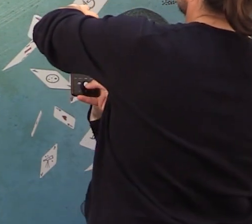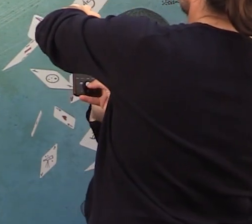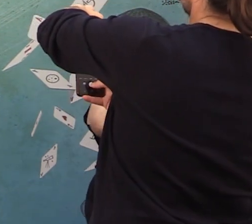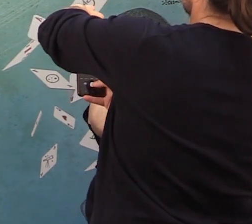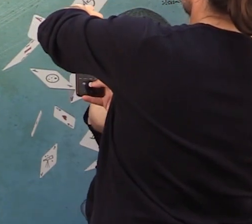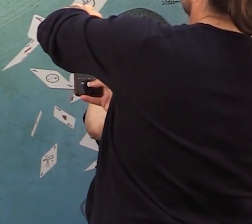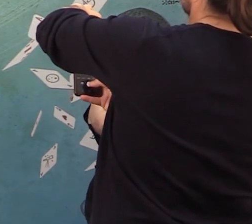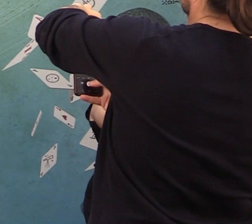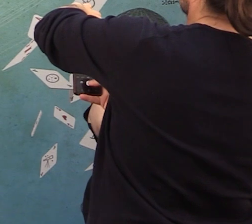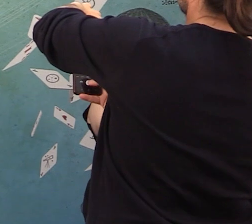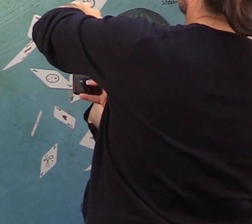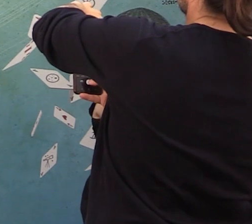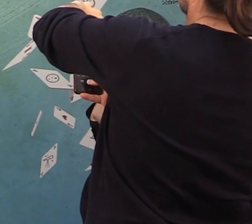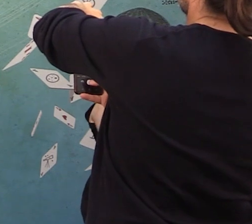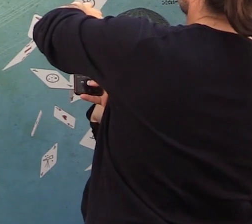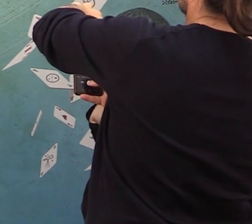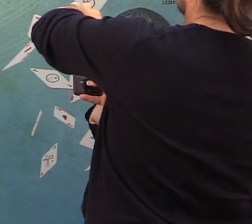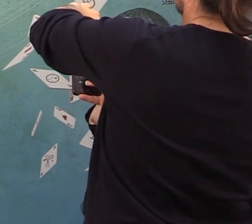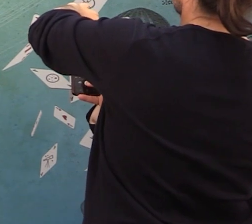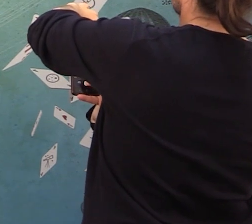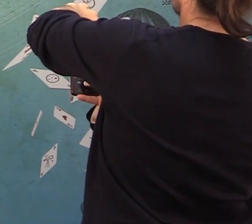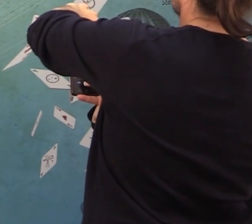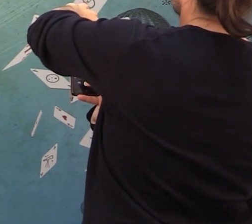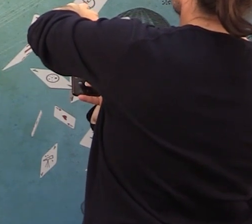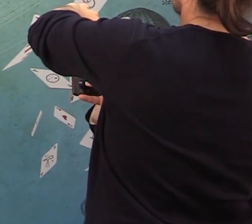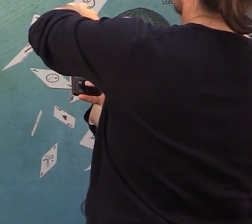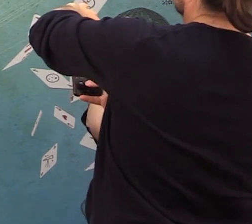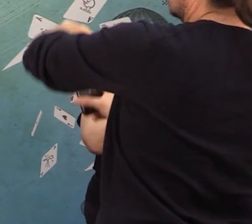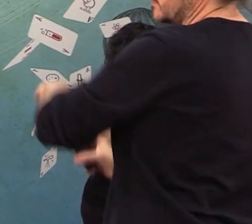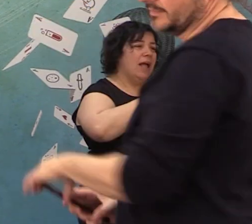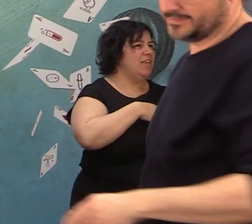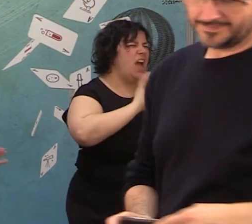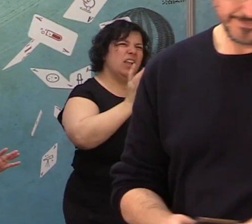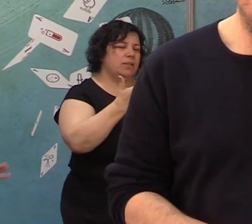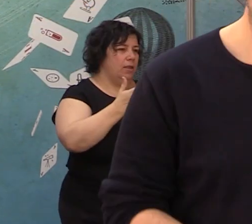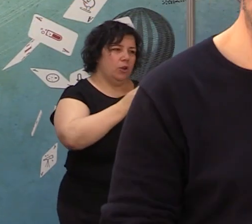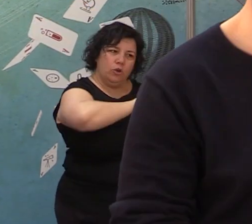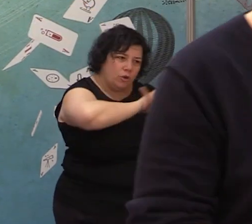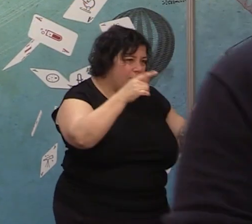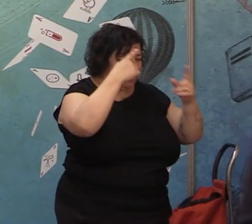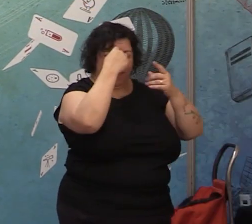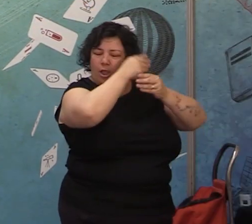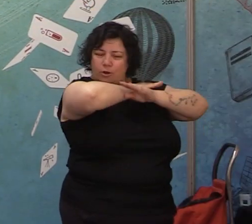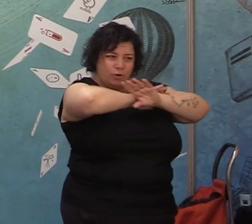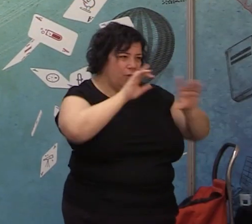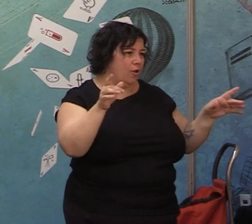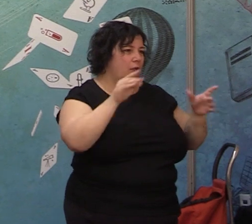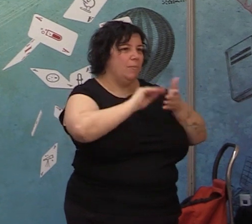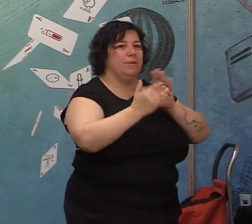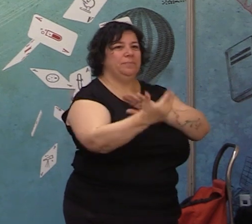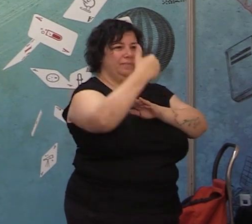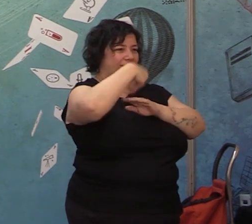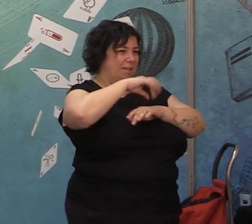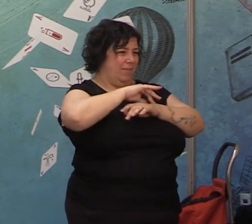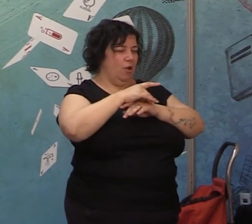riesgo y hacer algo para cambiarlo. Lo de eso es ansiedad, por favor, no. Mucha gente que viene a mi